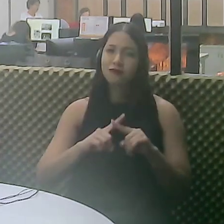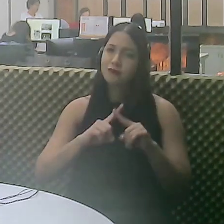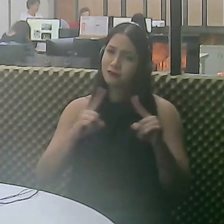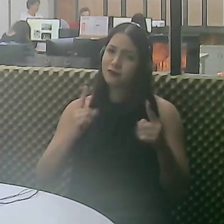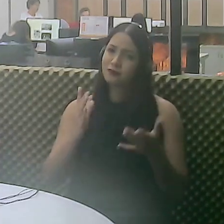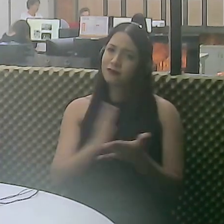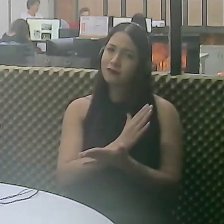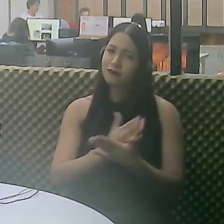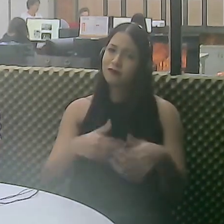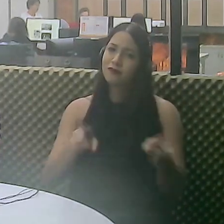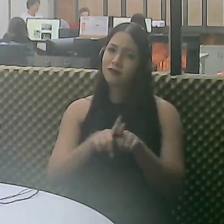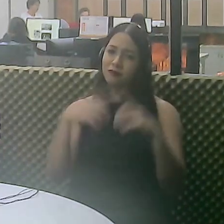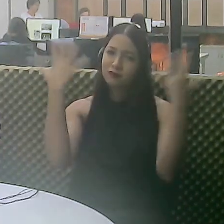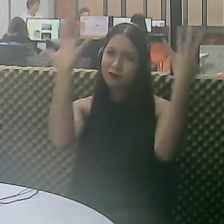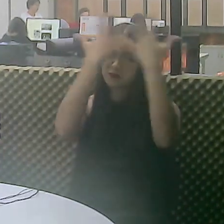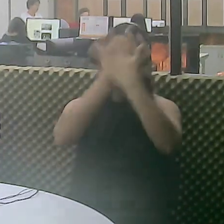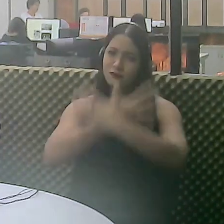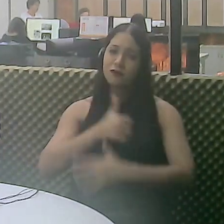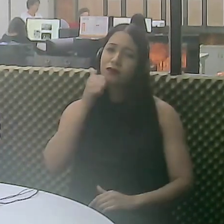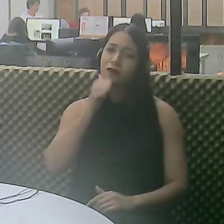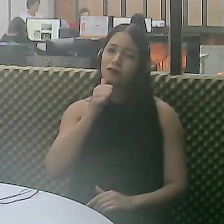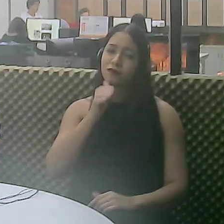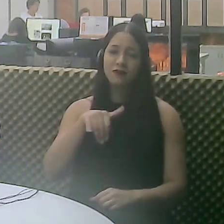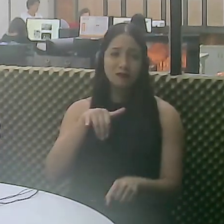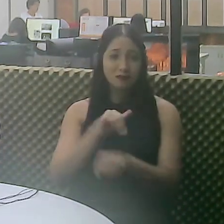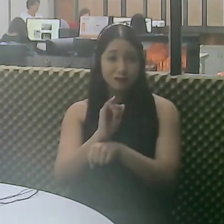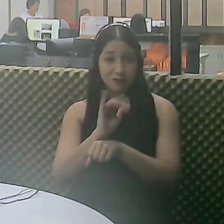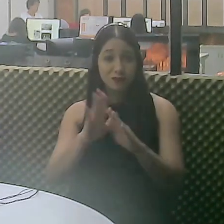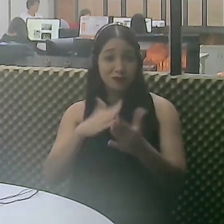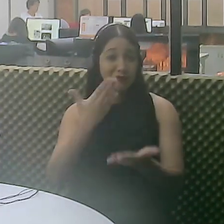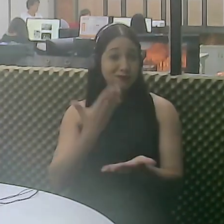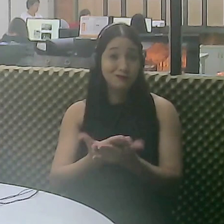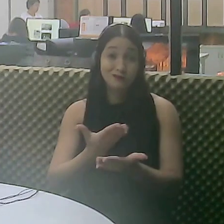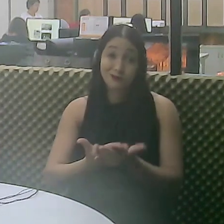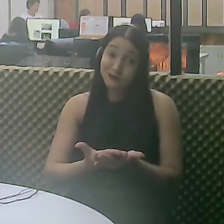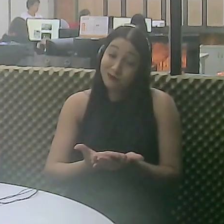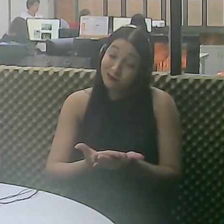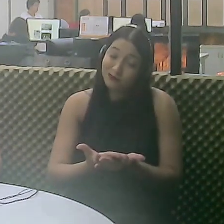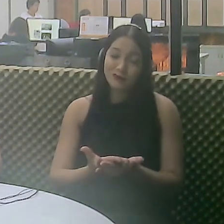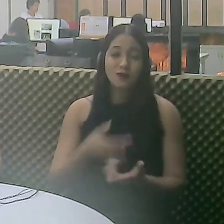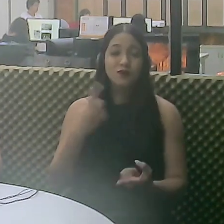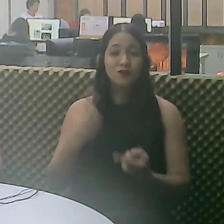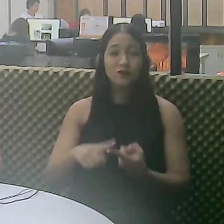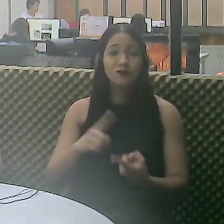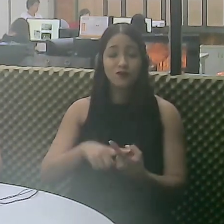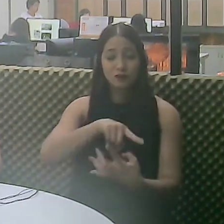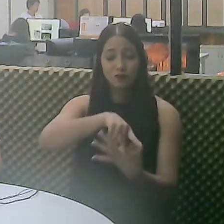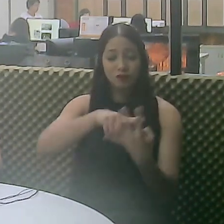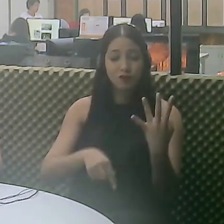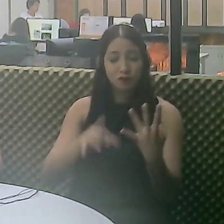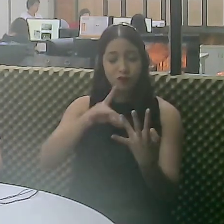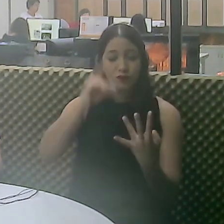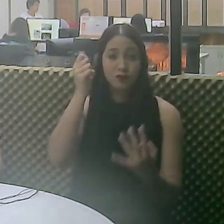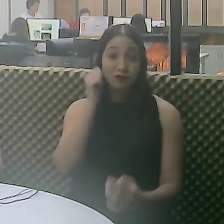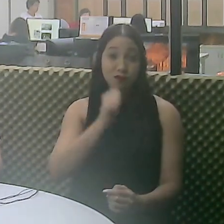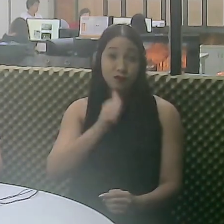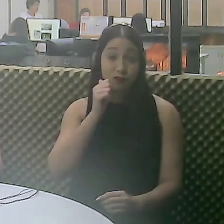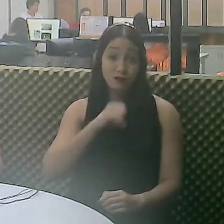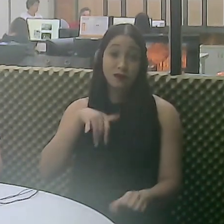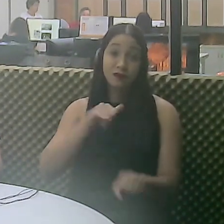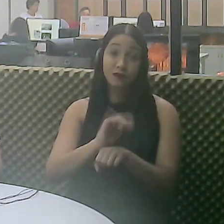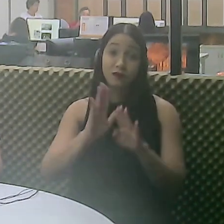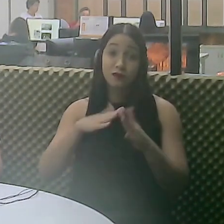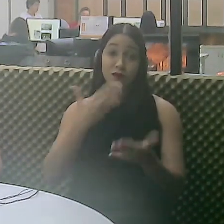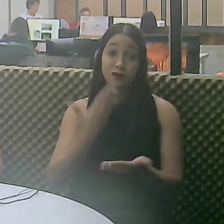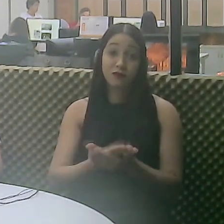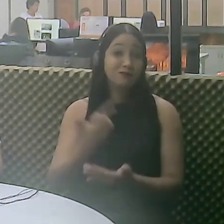é uma capa da invisibilidade, porque às vezes a Ana não aparece na escola. É porque ela é uma dentre 4 garotas que falta